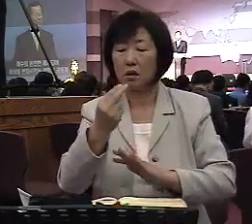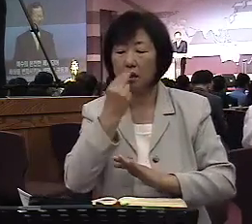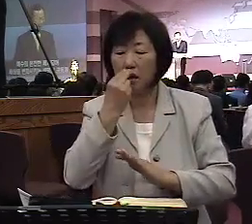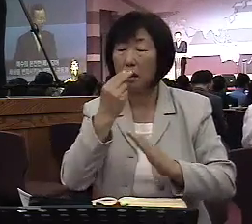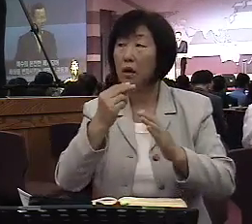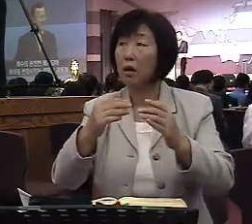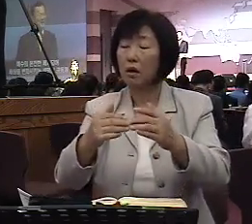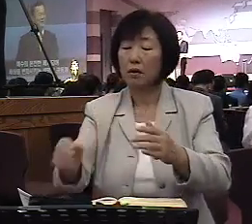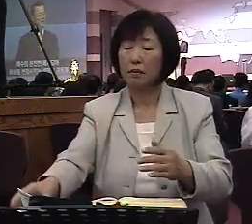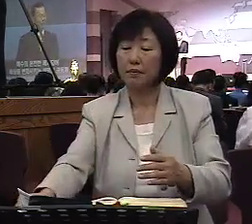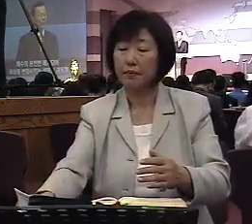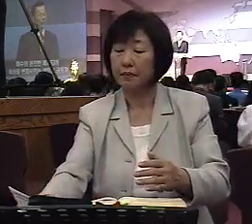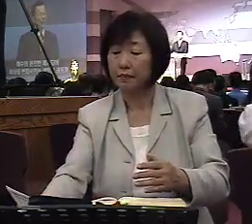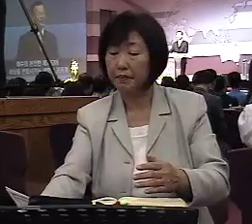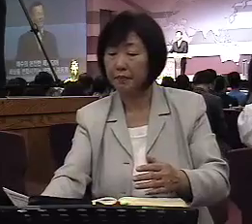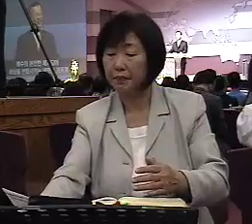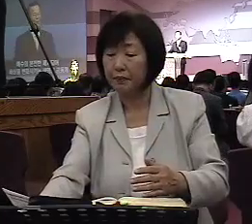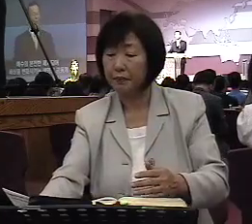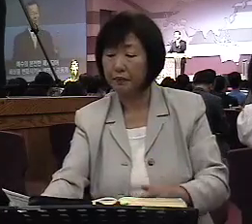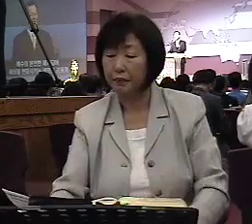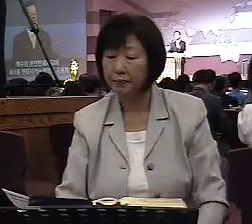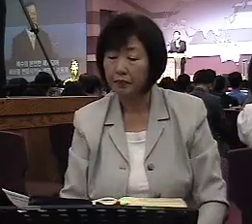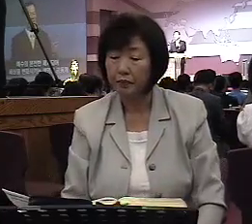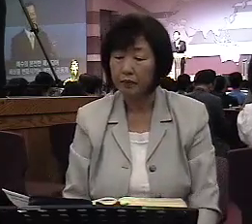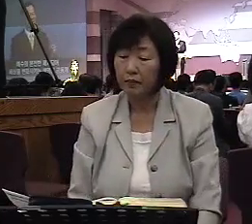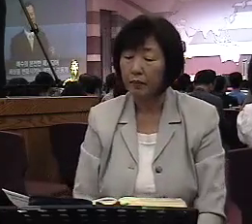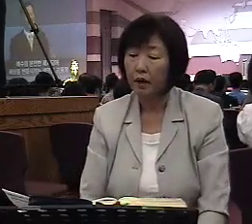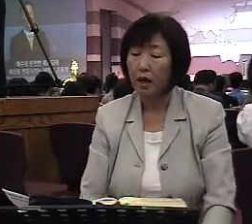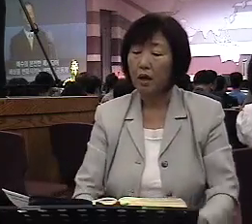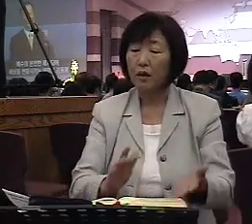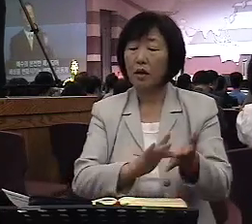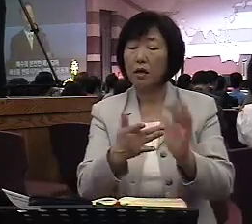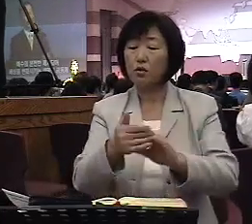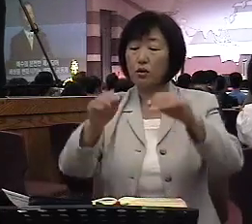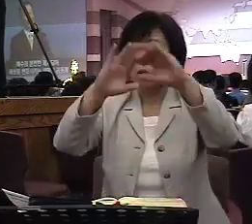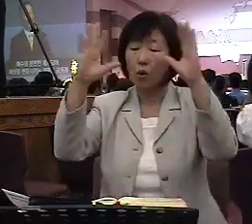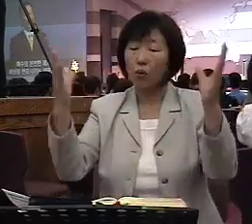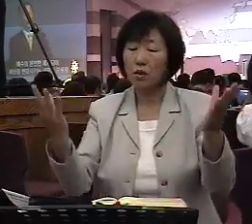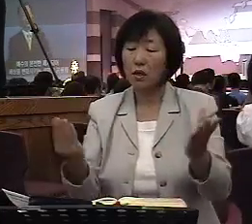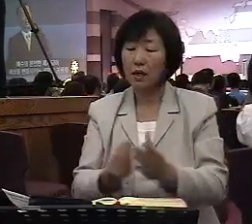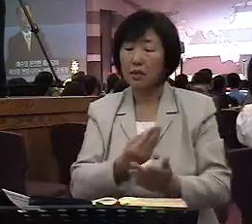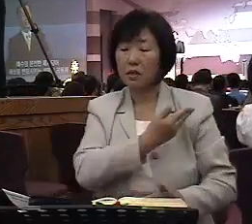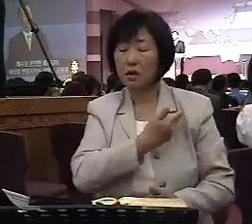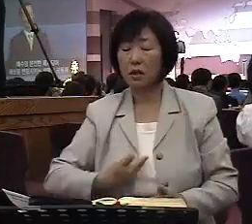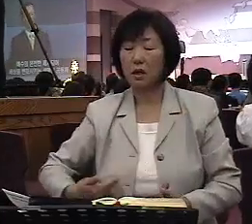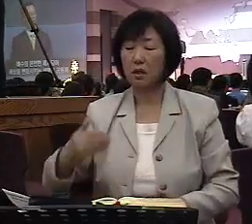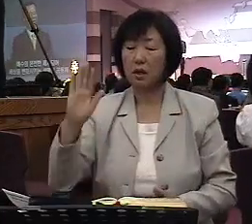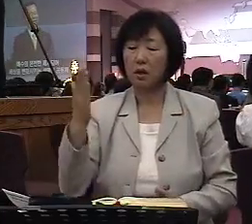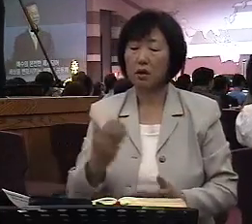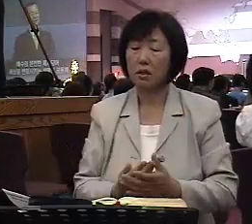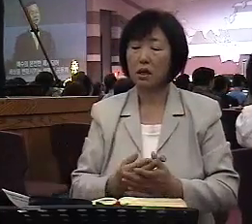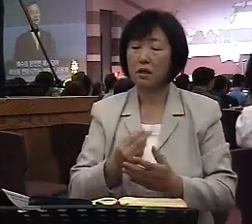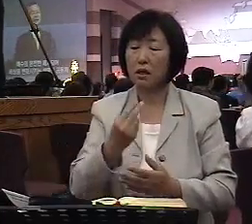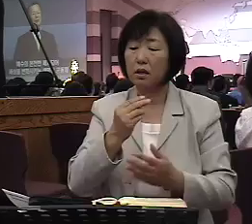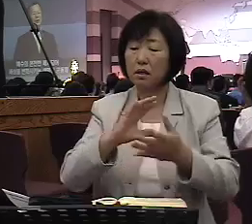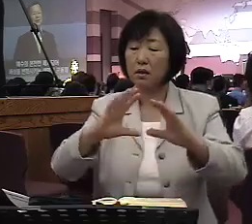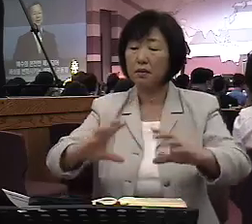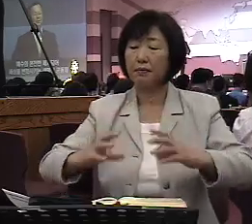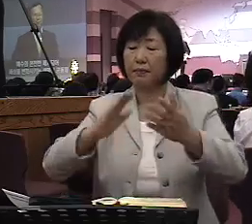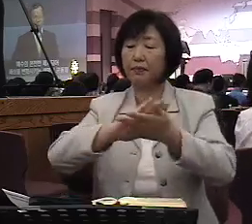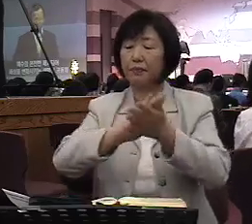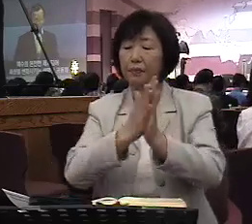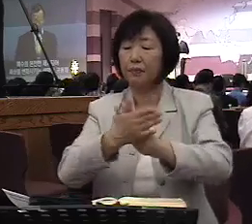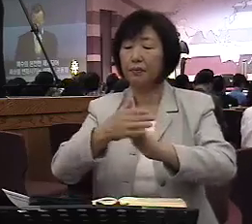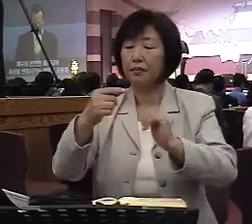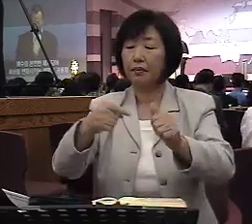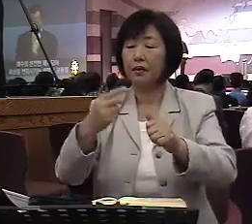공동체. 우리 한번 같이 또박또박 읽어보도록 하겠습니다. 시작. 예수의 온전한 제자 되어 세상을